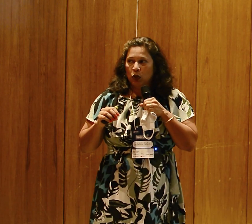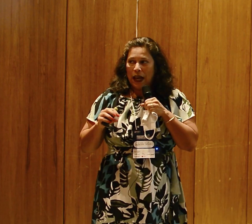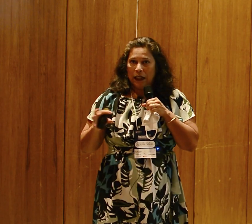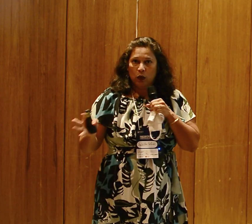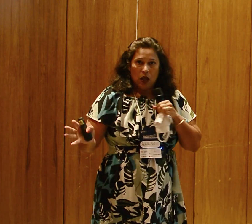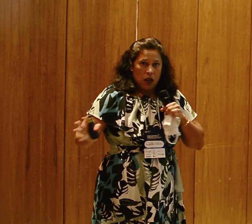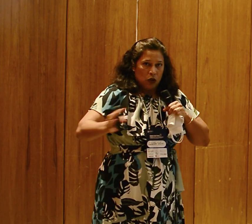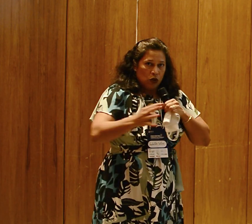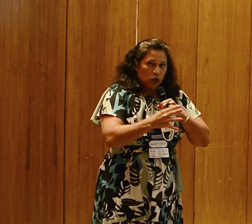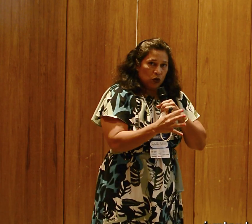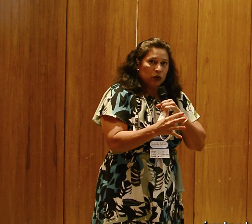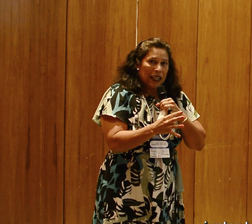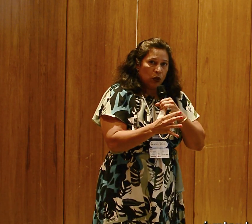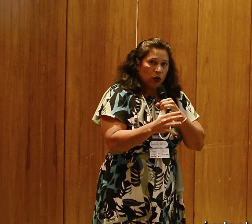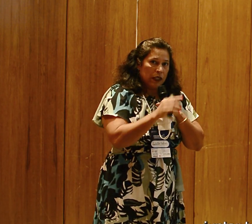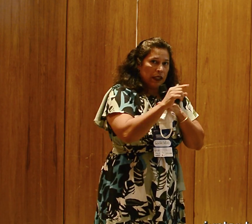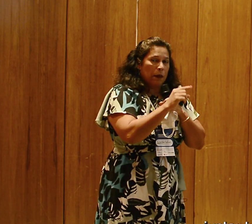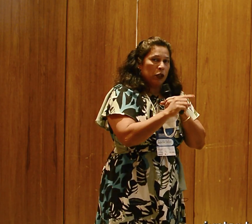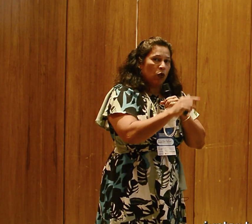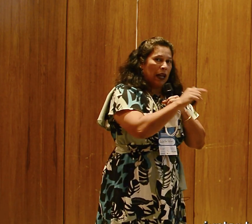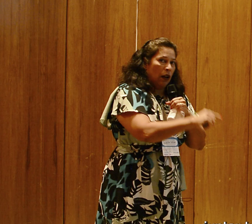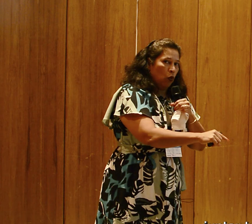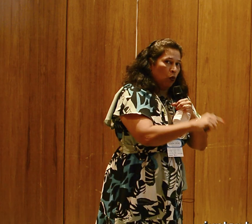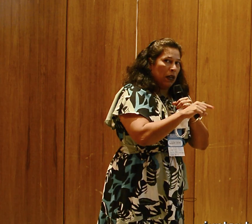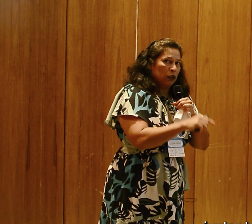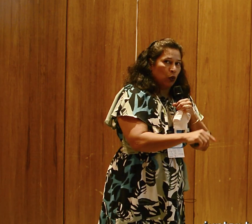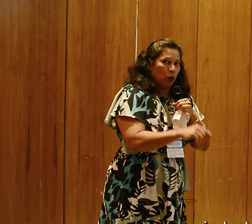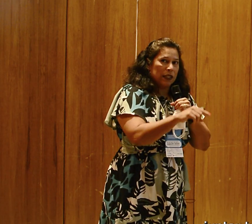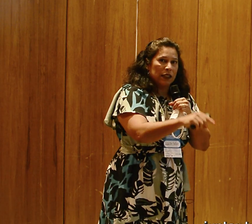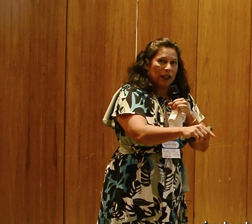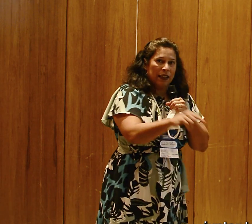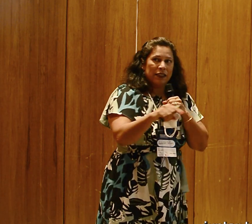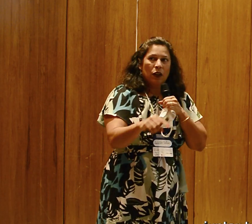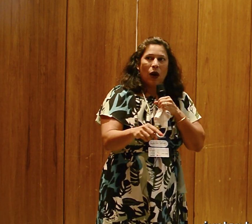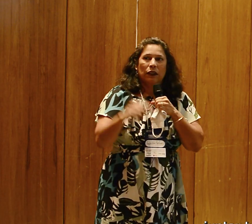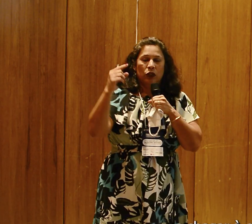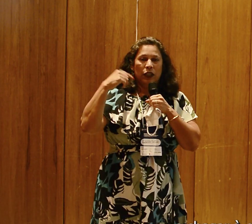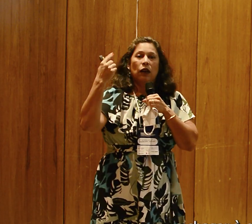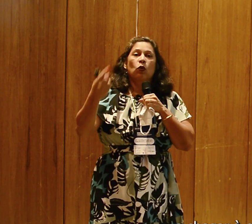do outro lado, juntar todas e depois contar 1, 2,